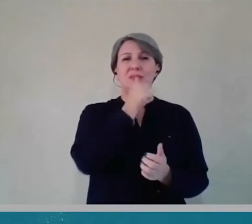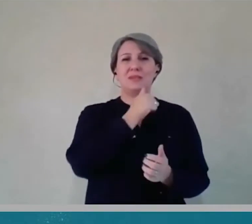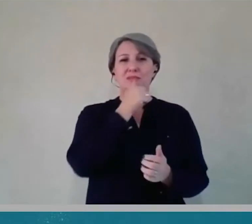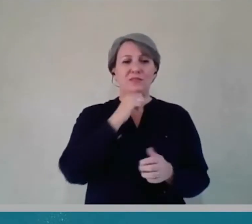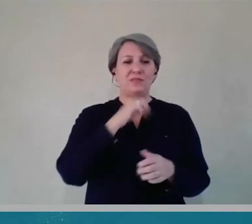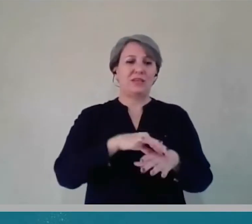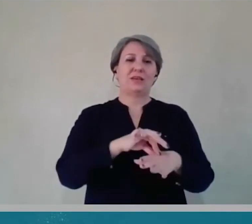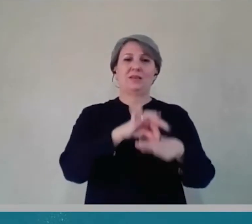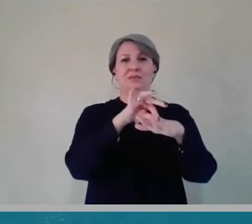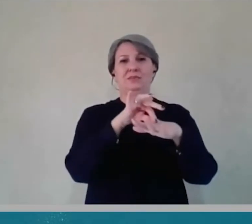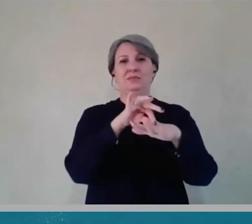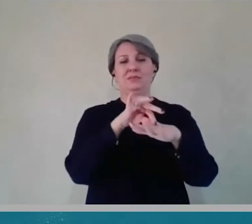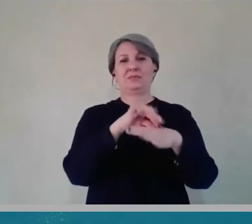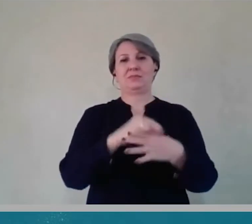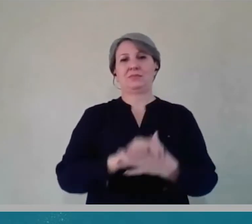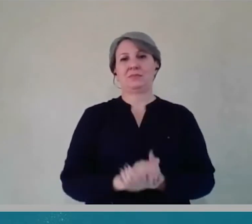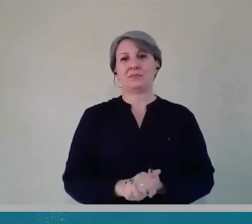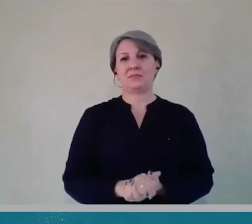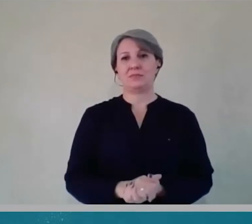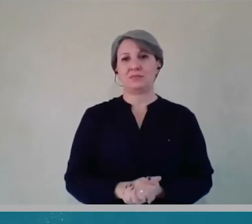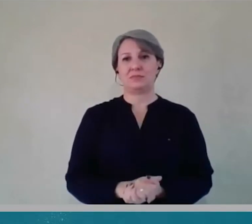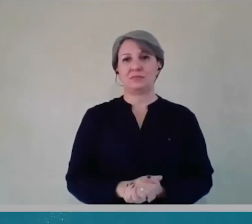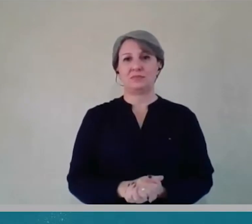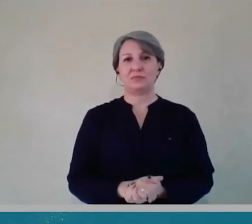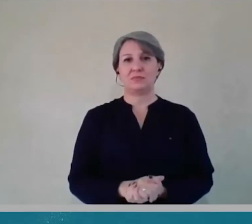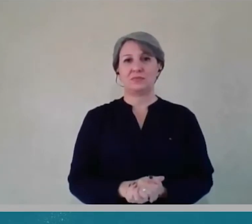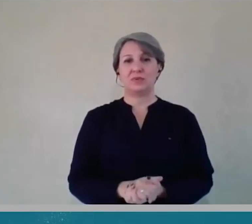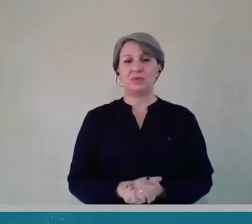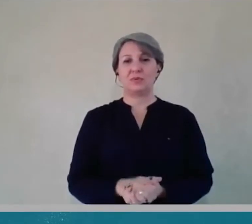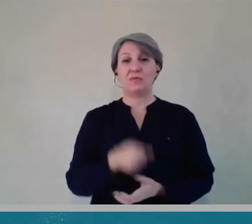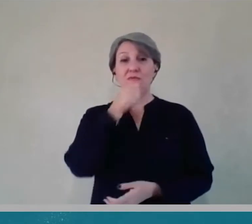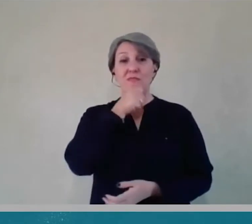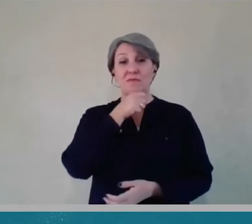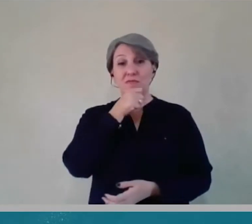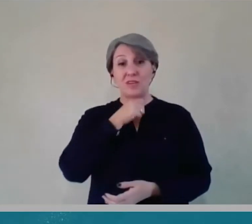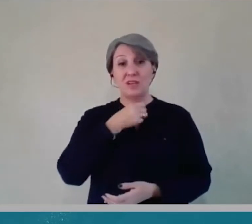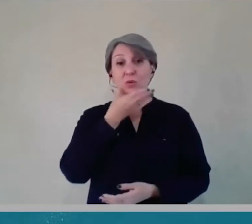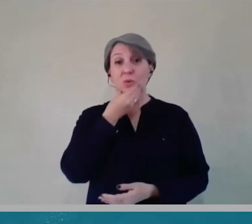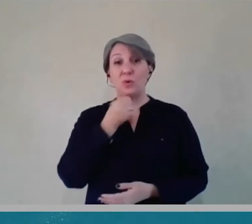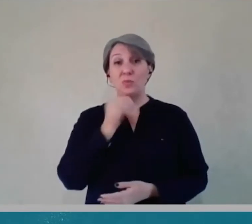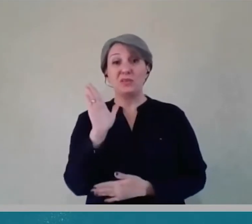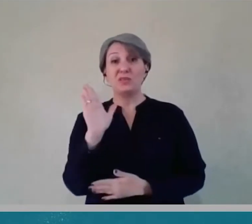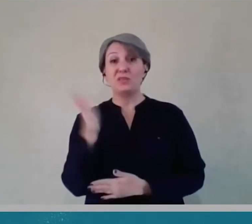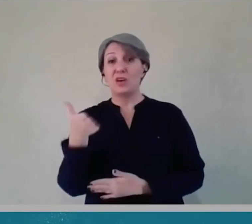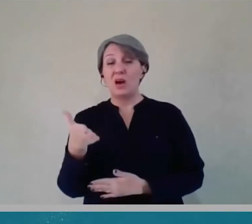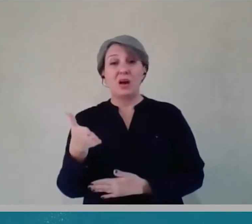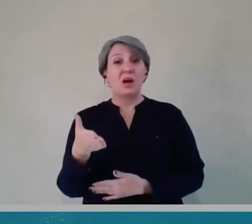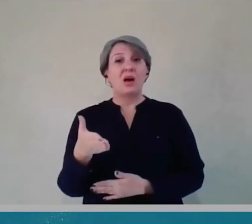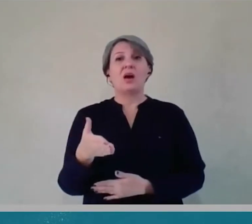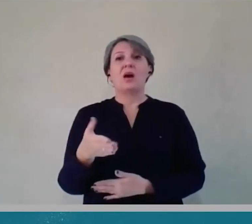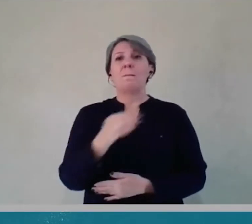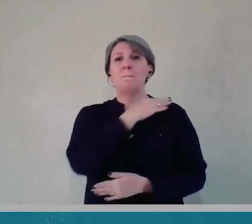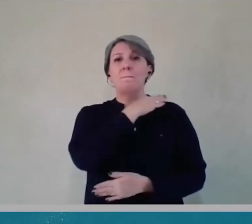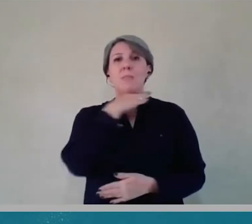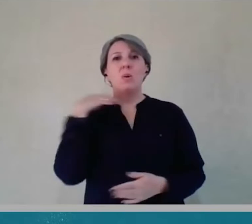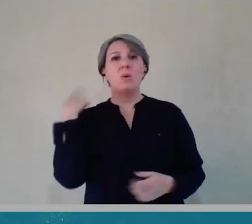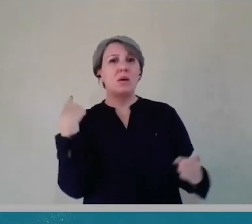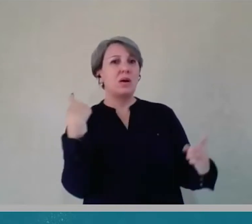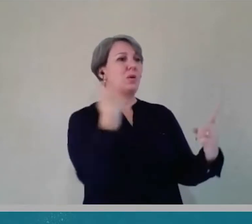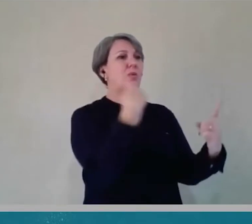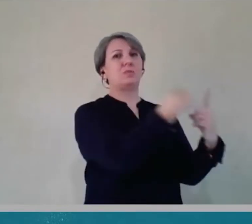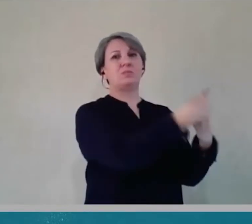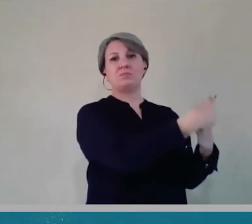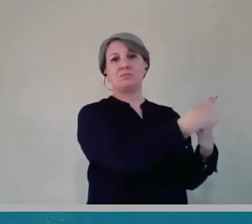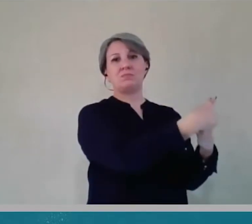que o nosso velho homem já foi crucificado com Cristo. Então, nós já morremos, esse velho homem já